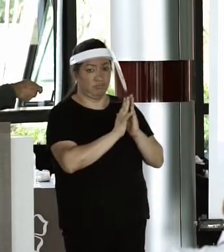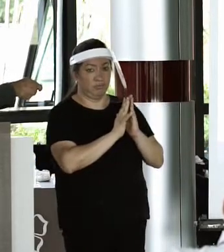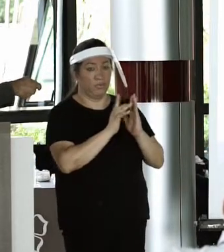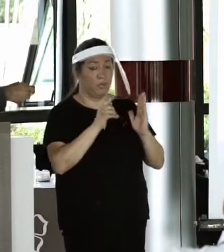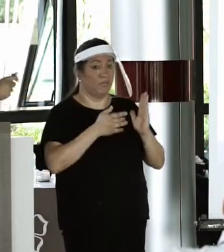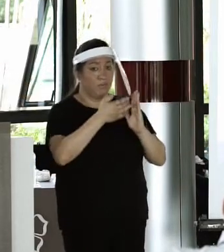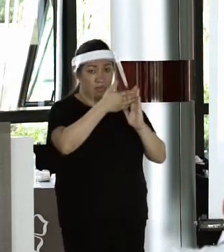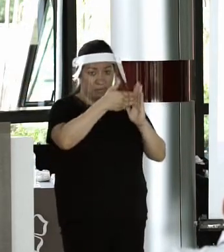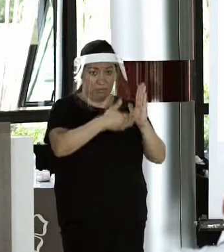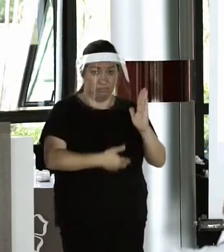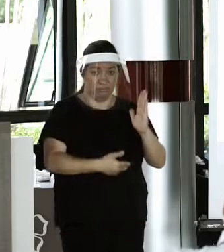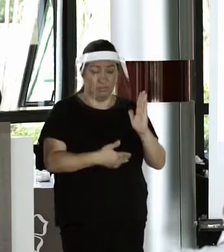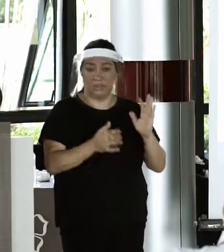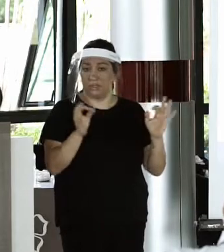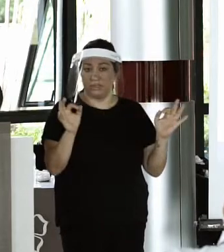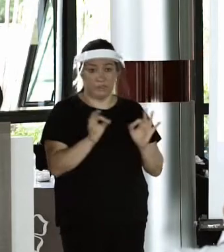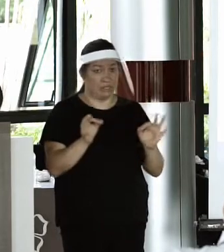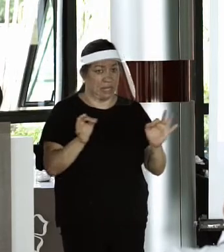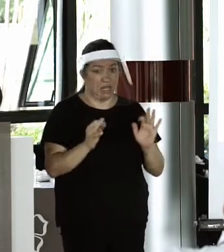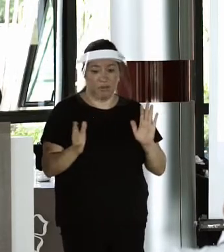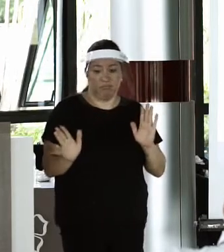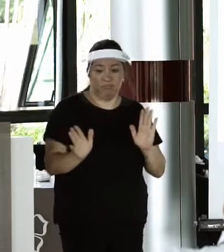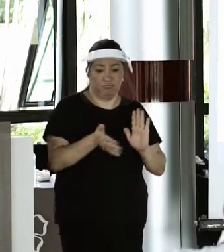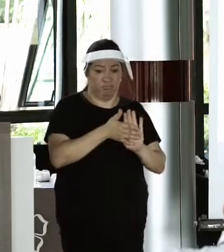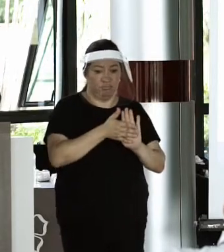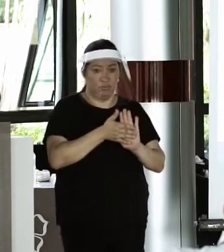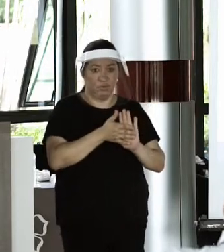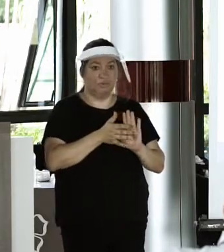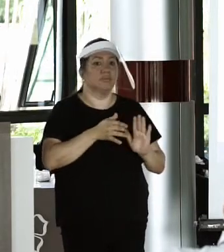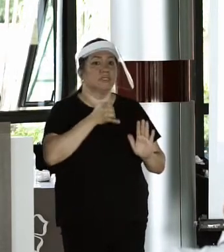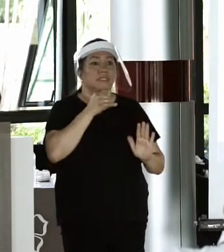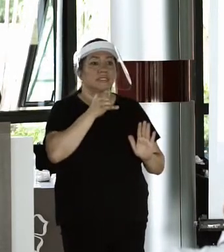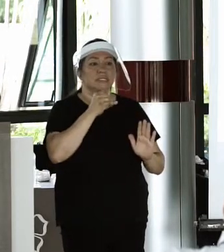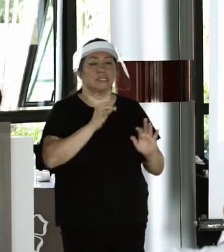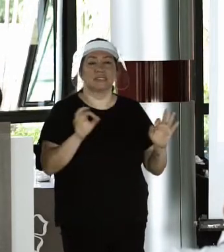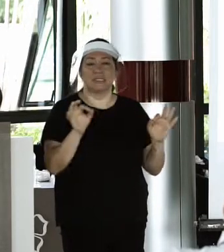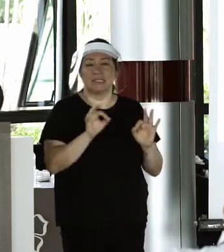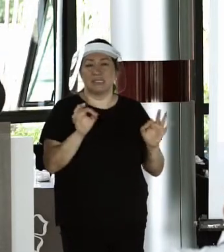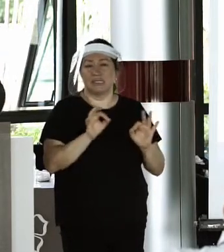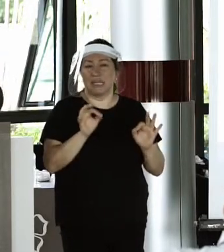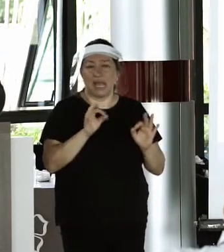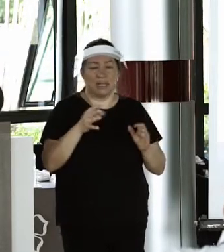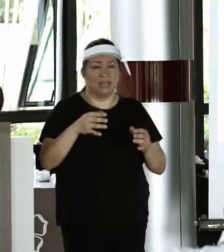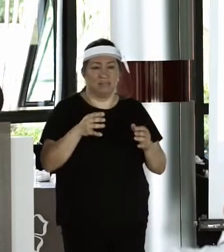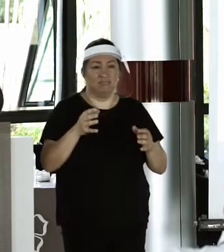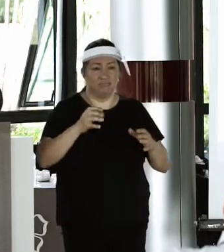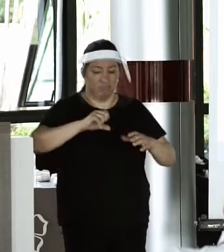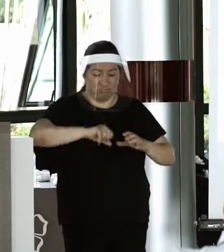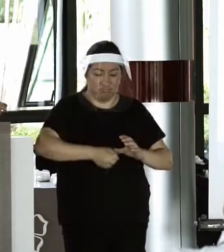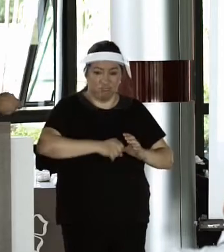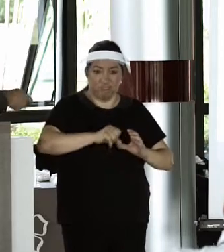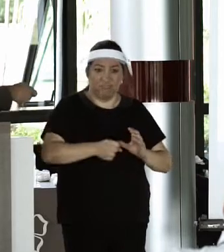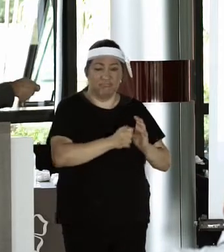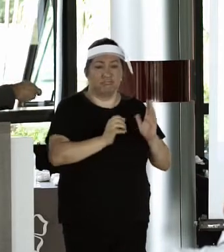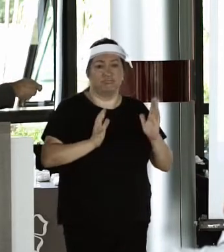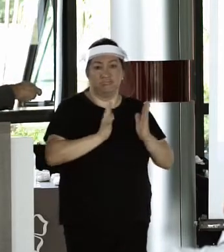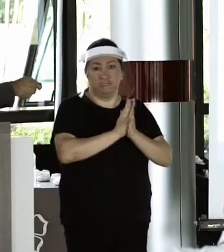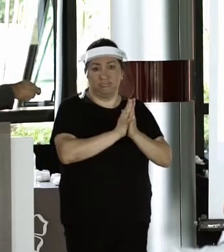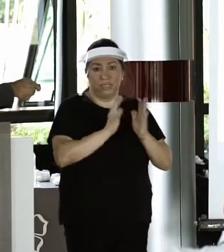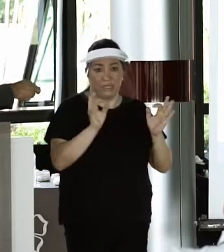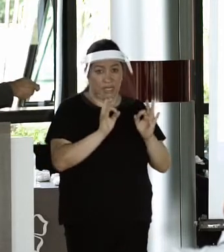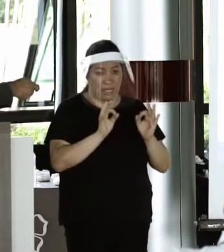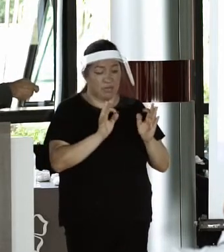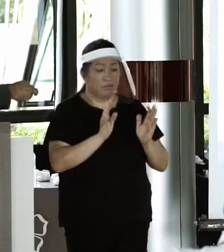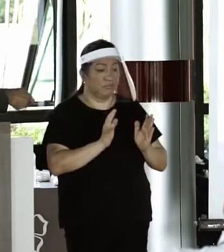aqui no meio não foi colocado nada, para simular uma região sem argamassa, sem ter colado. E aqui